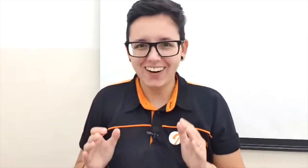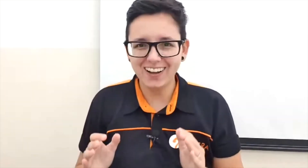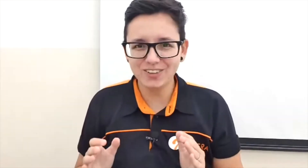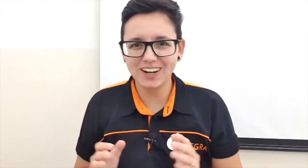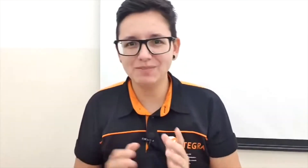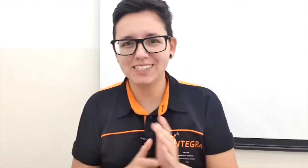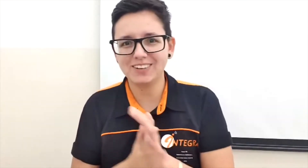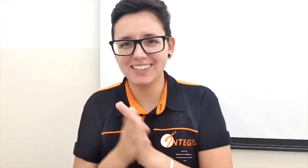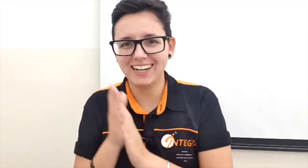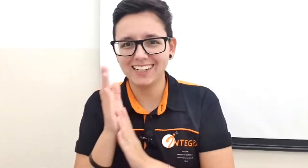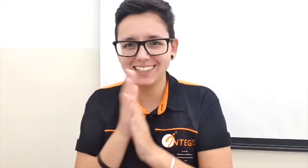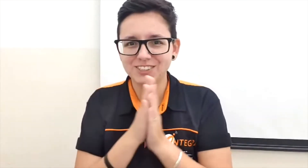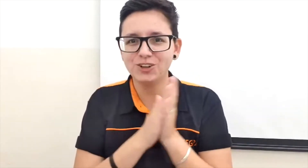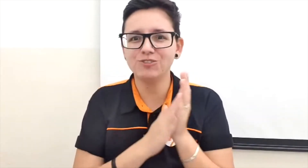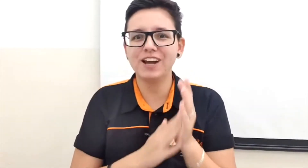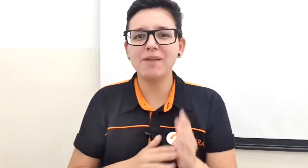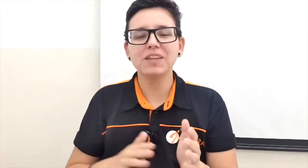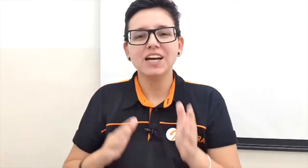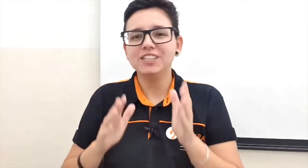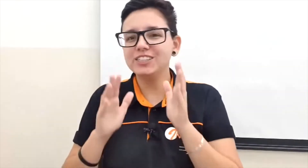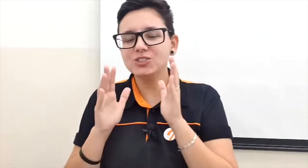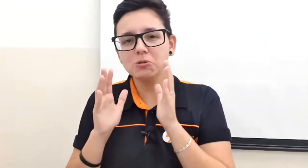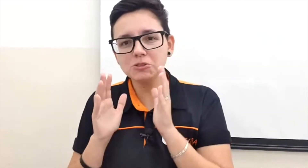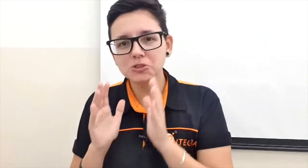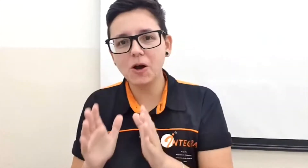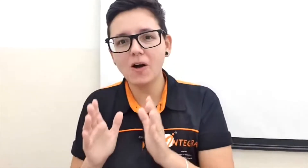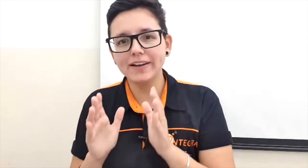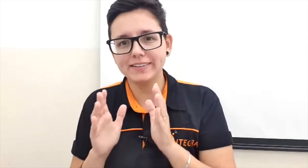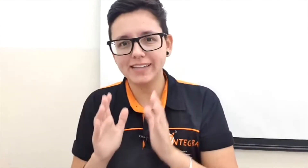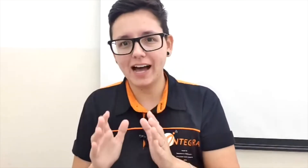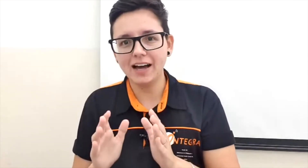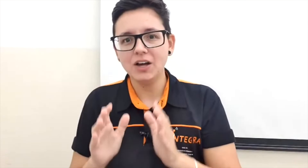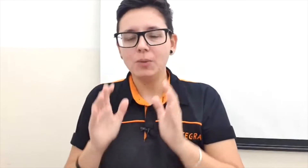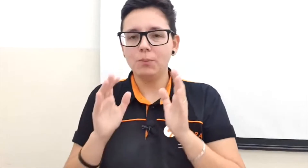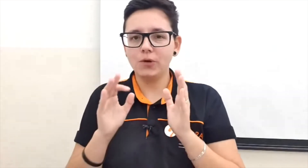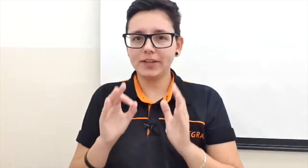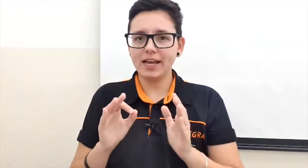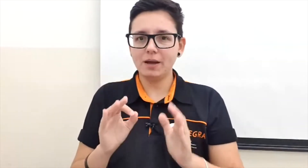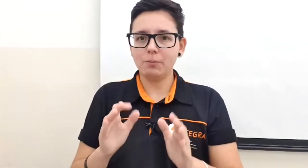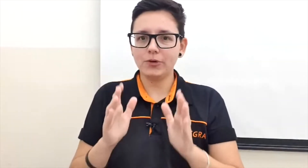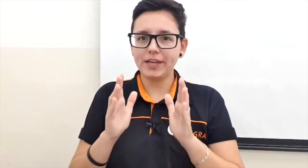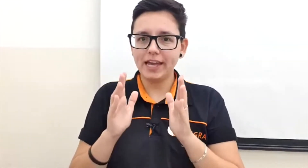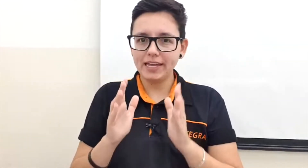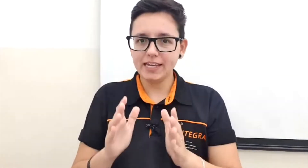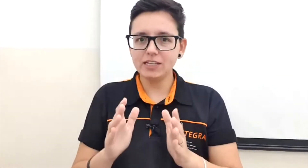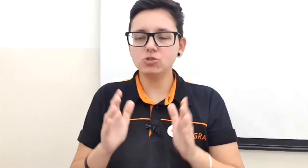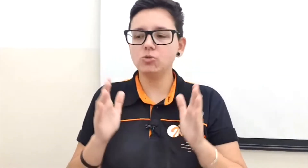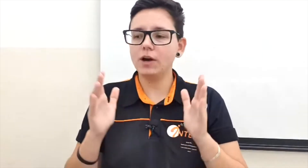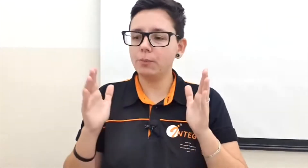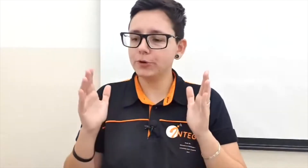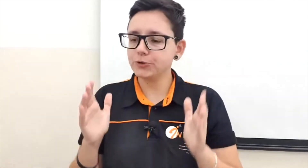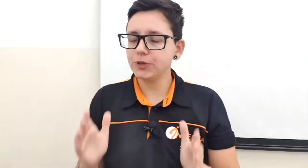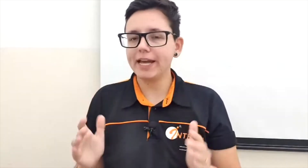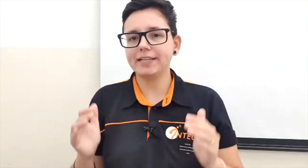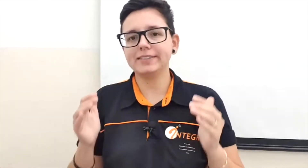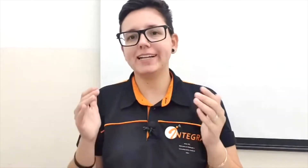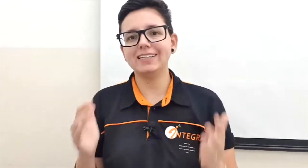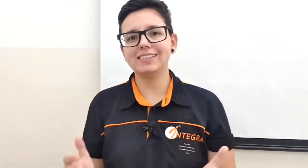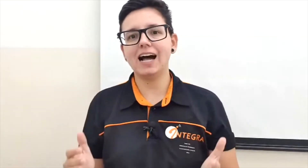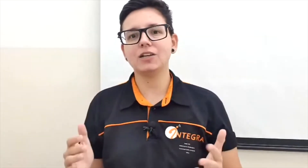Olha eu com cabeça quadrada aqui de novo, né? Desconstrói, tá? Por quê? Porque isso é o português sinalizado.